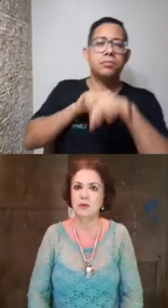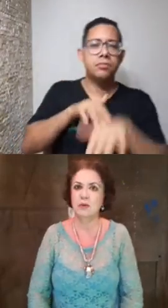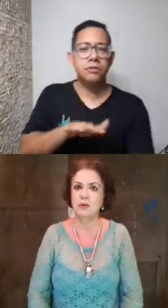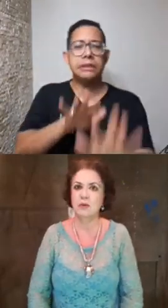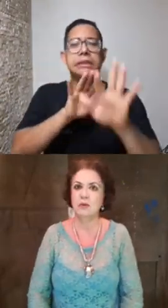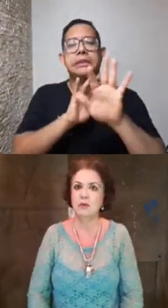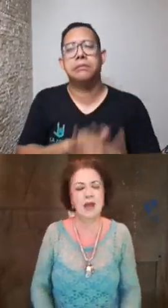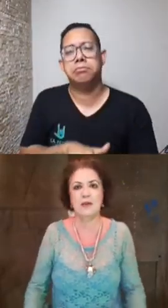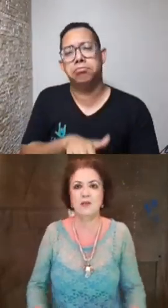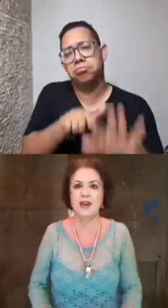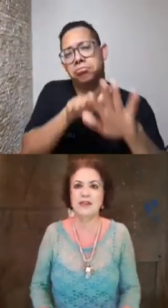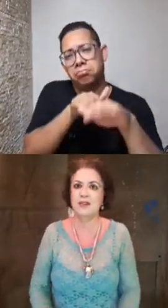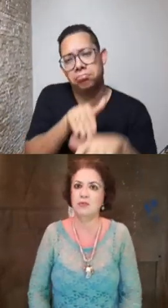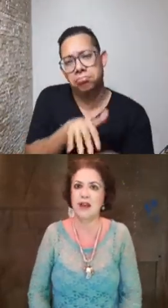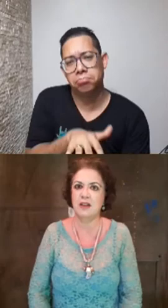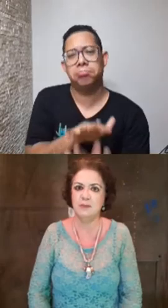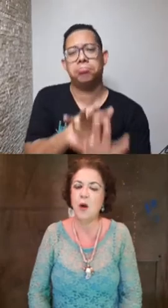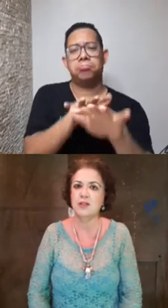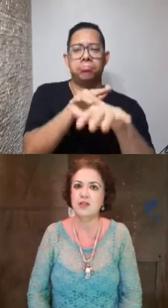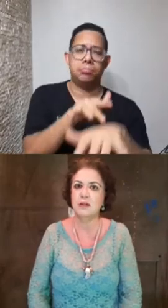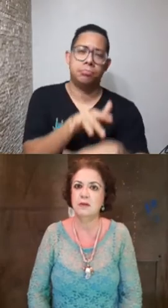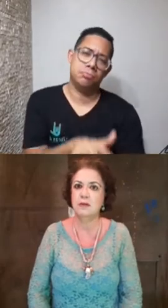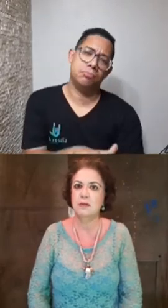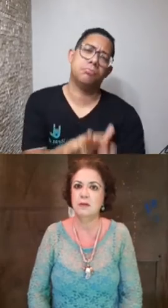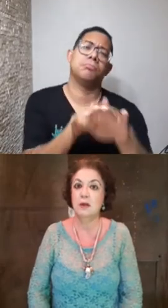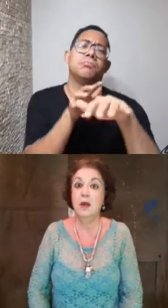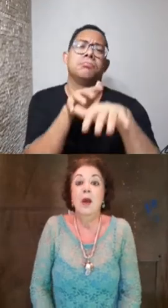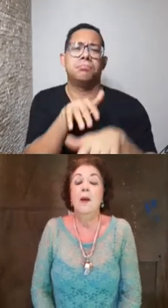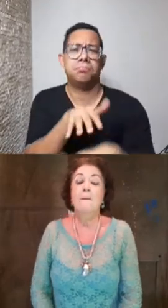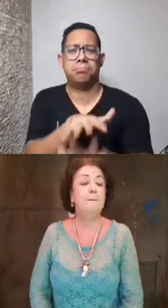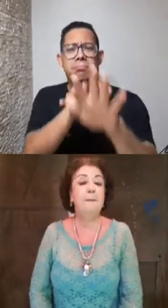chateado. Essa conversa não tem resposta.